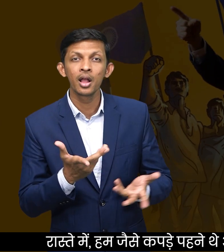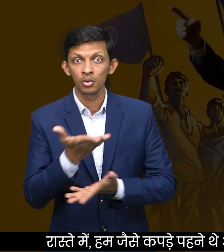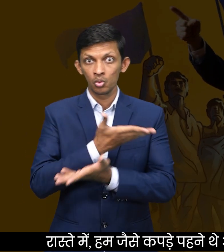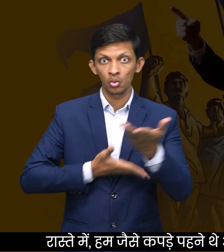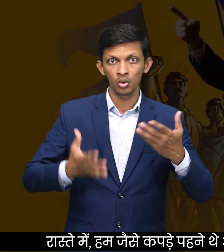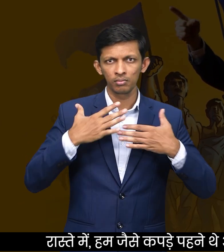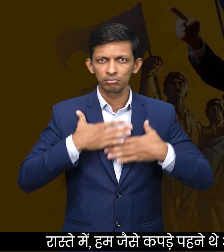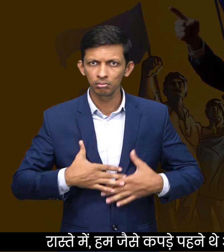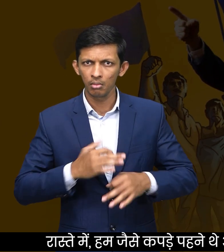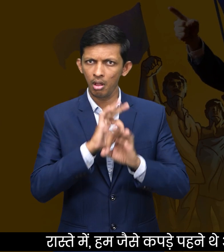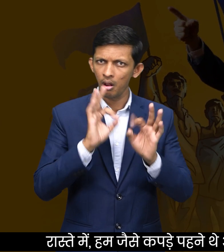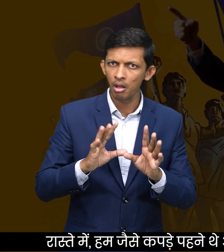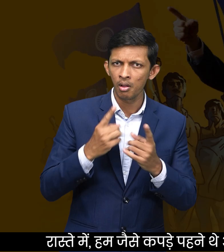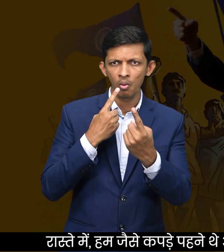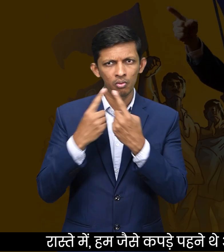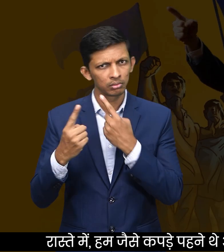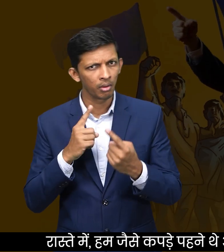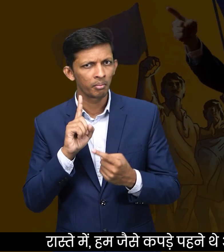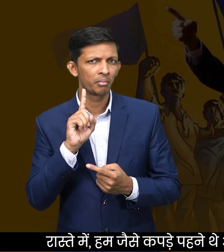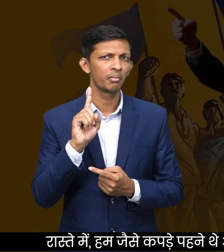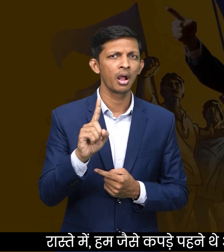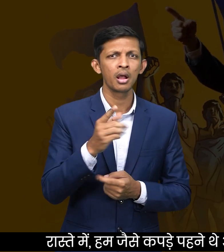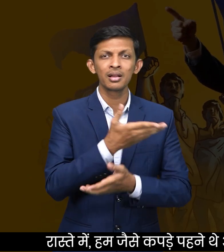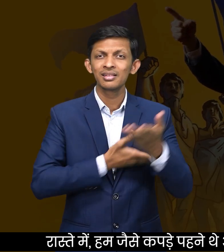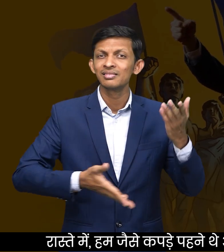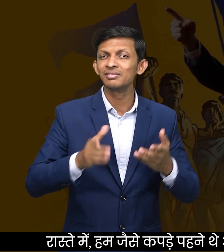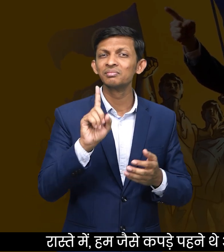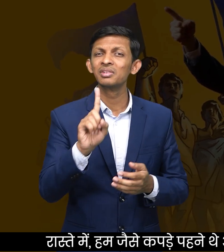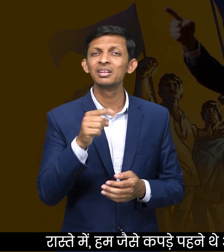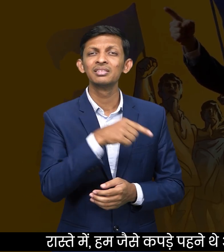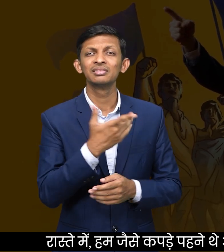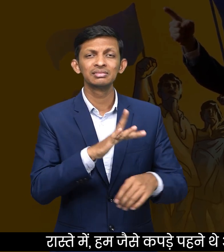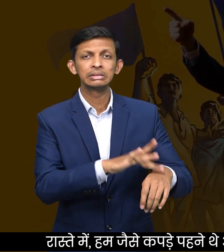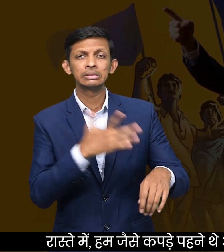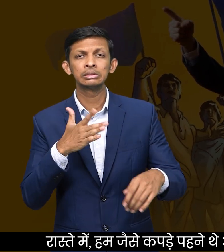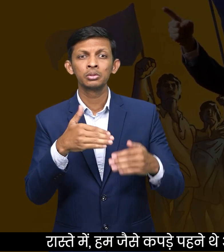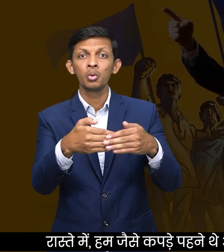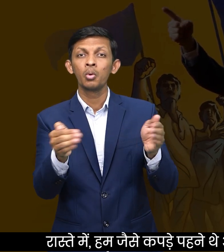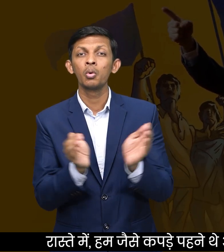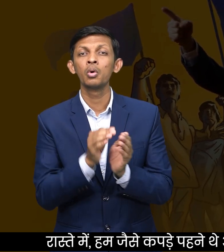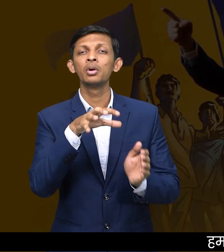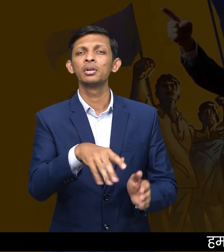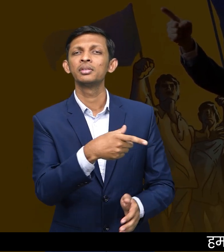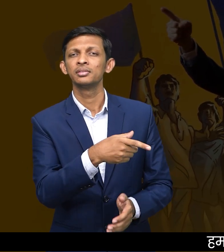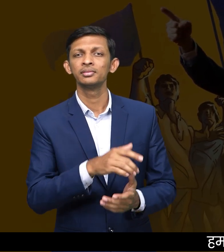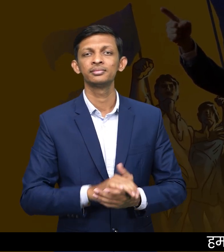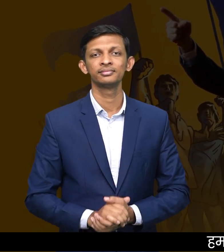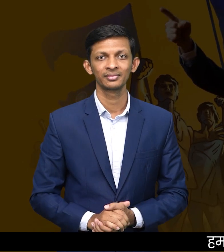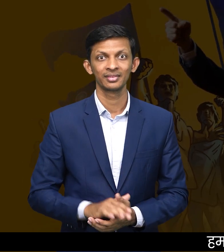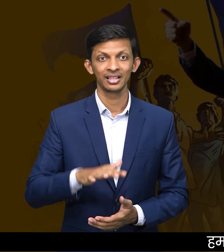रास्ते में हम जैसे कपड़े पहने थे और बोलते थे, किसी को भी यह पता नहीं चला कि हम अछूत समुदाय से